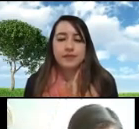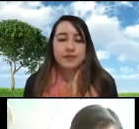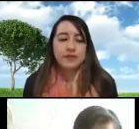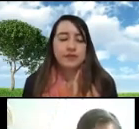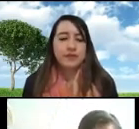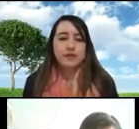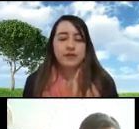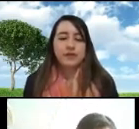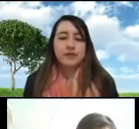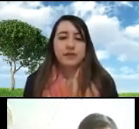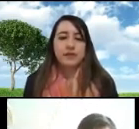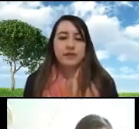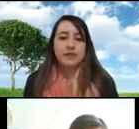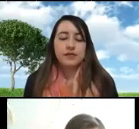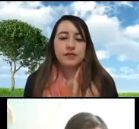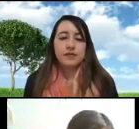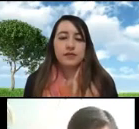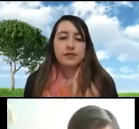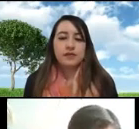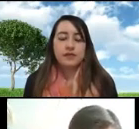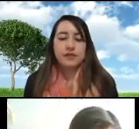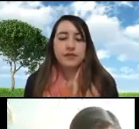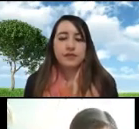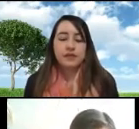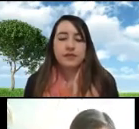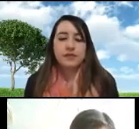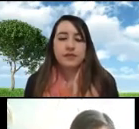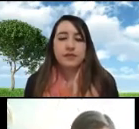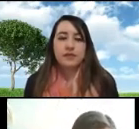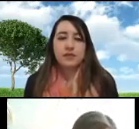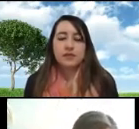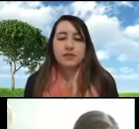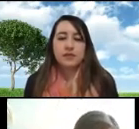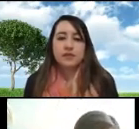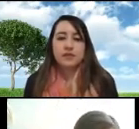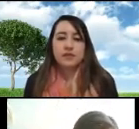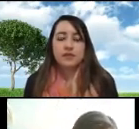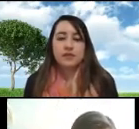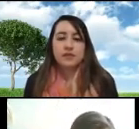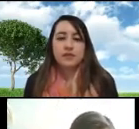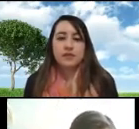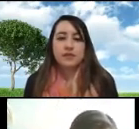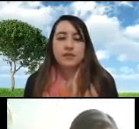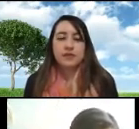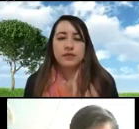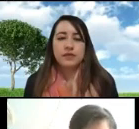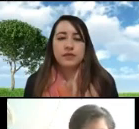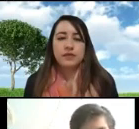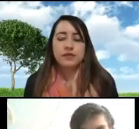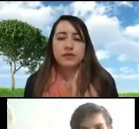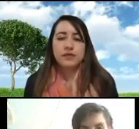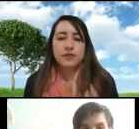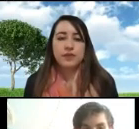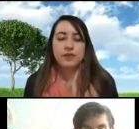laderas de cerros y al fondo de valles. Presentan uno de los suelos más ricos en nutrientes, no tienen árboles y ocupan